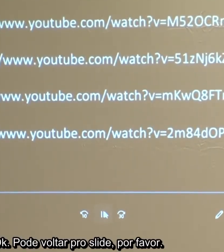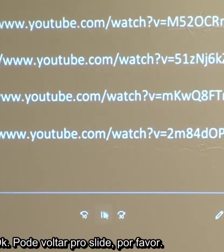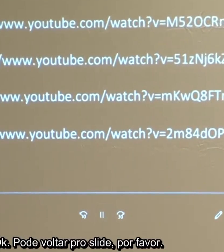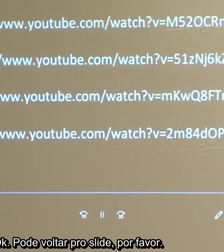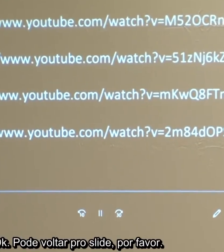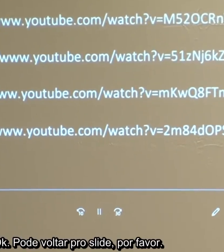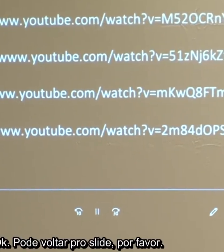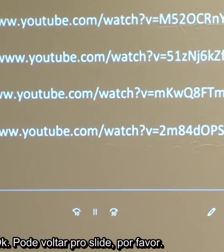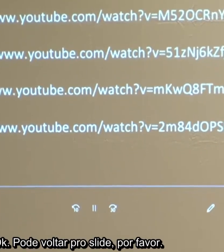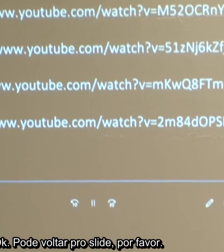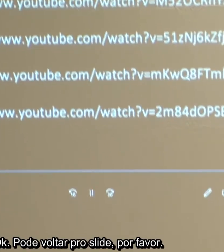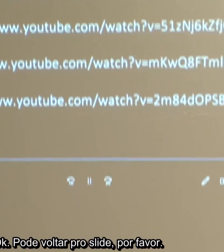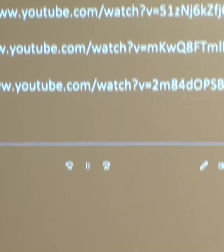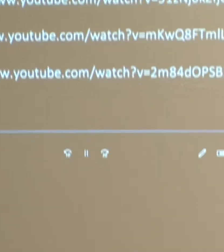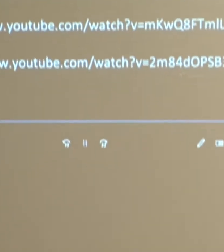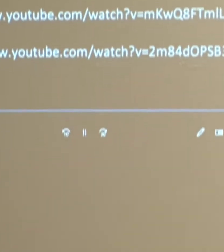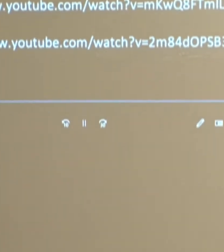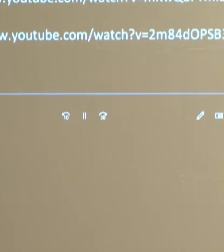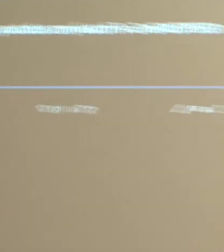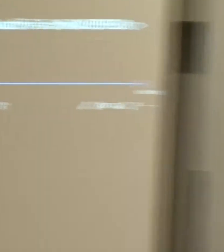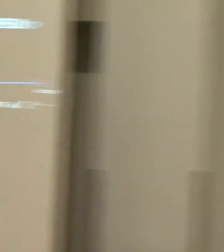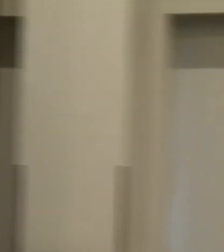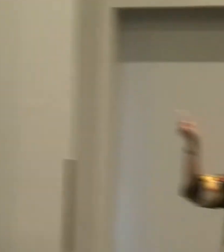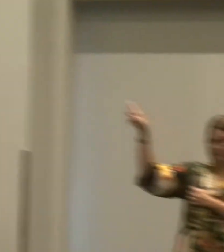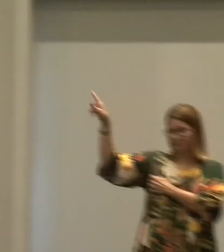Ok, pode voltar para o slide, por favor.